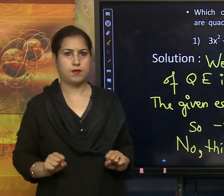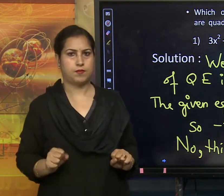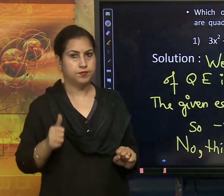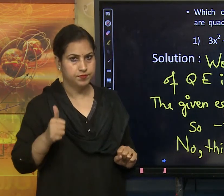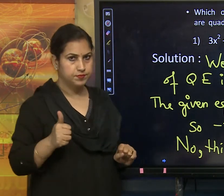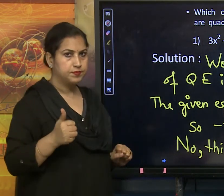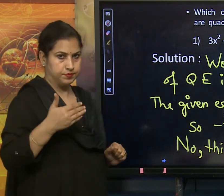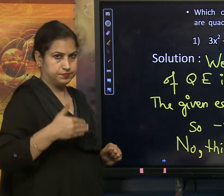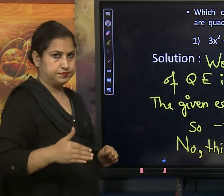हैं।